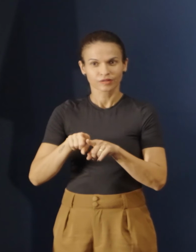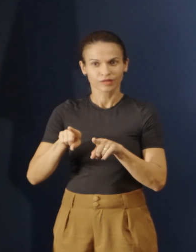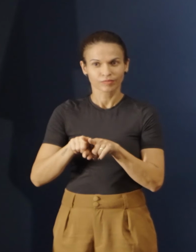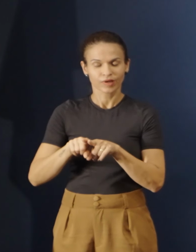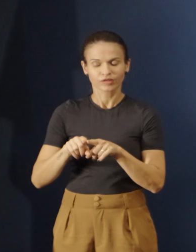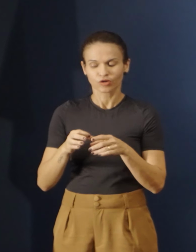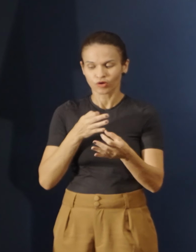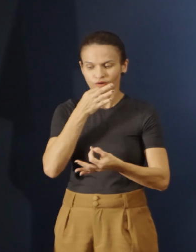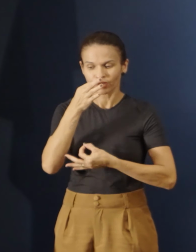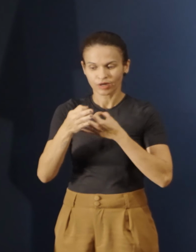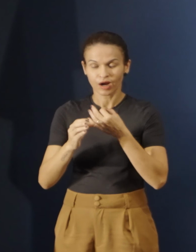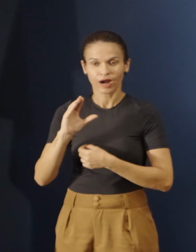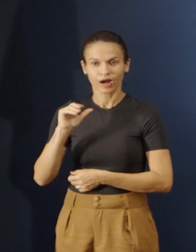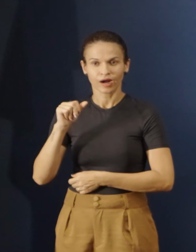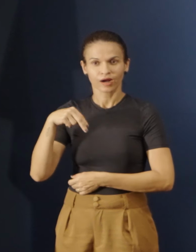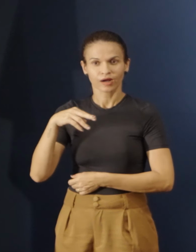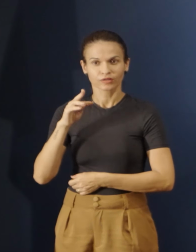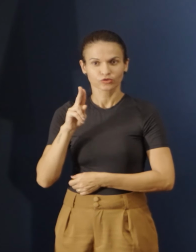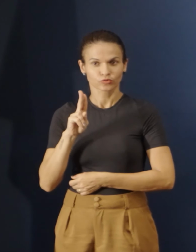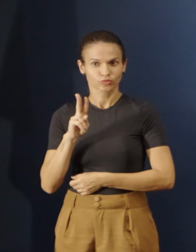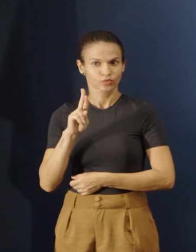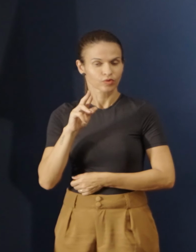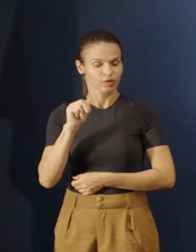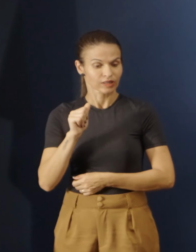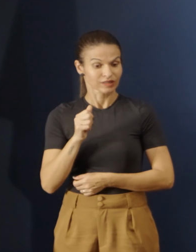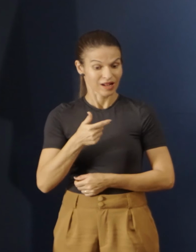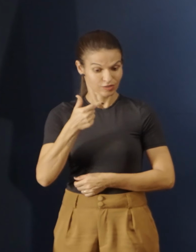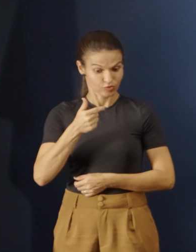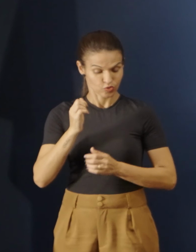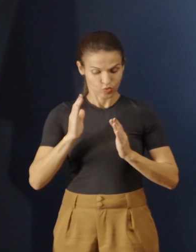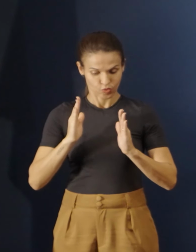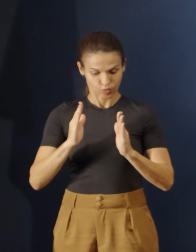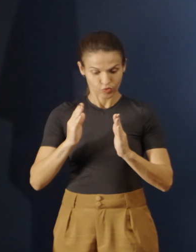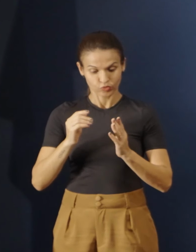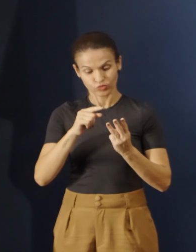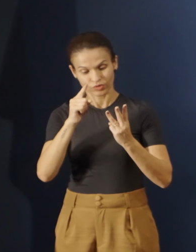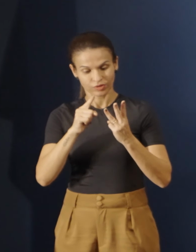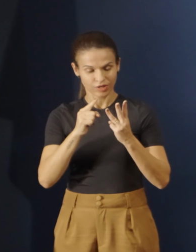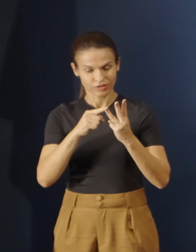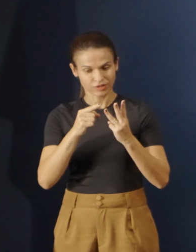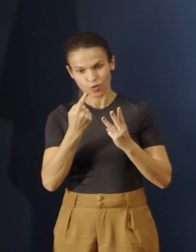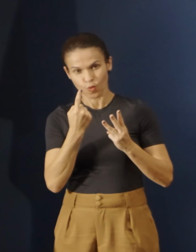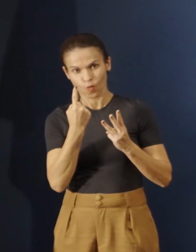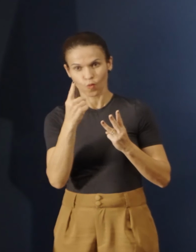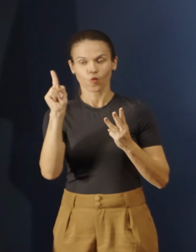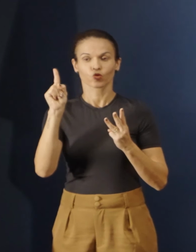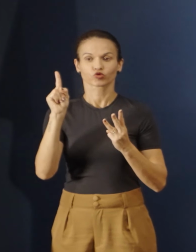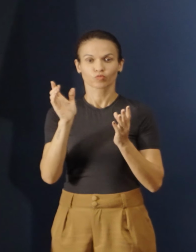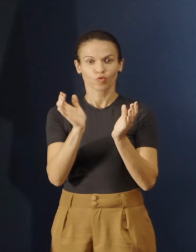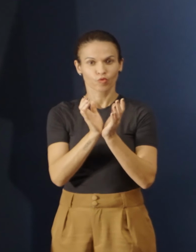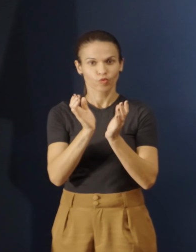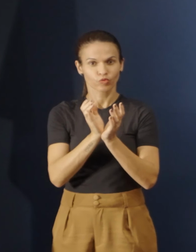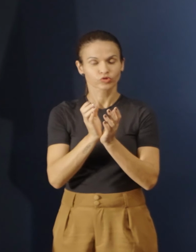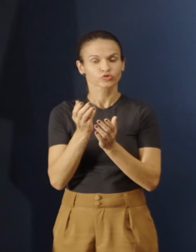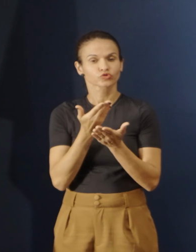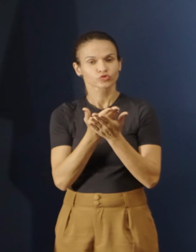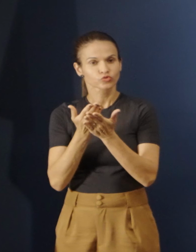pintura. Então, está nesse segundo grupo aqui. E o terceiro e último grupo, para quem estuda modernismo, quem está fazendo